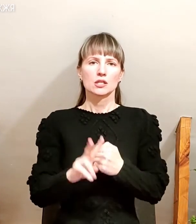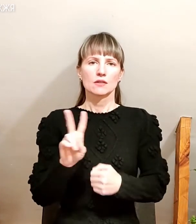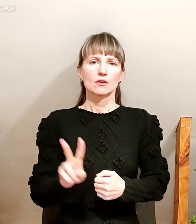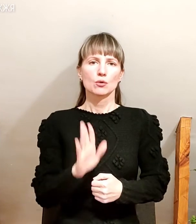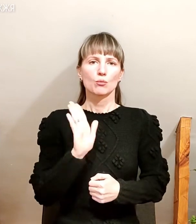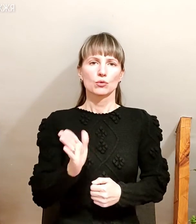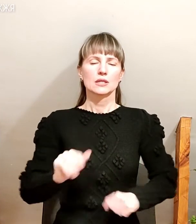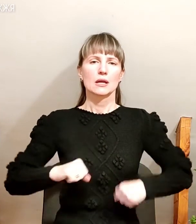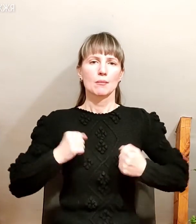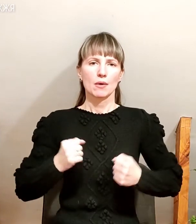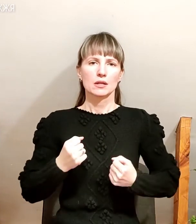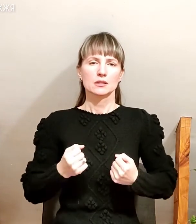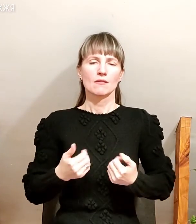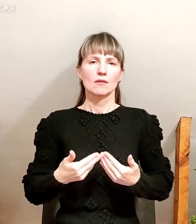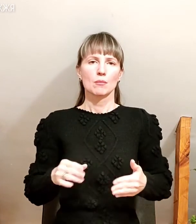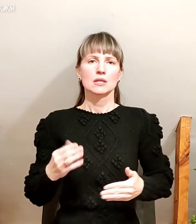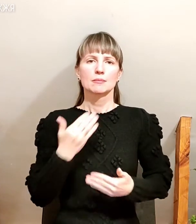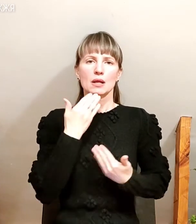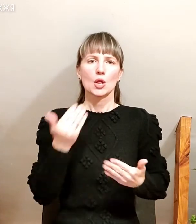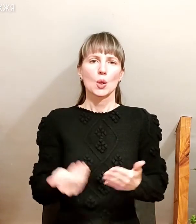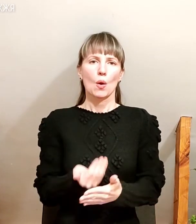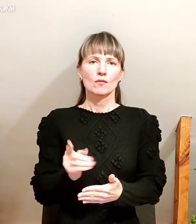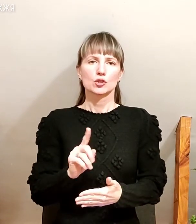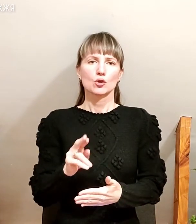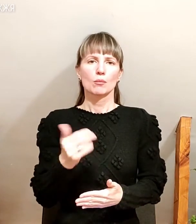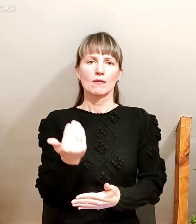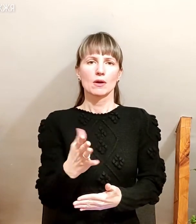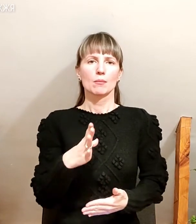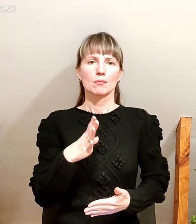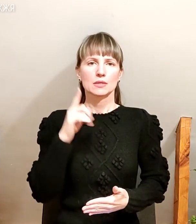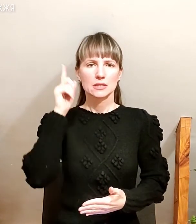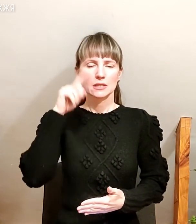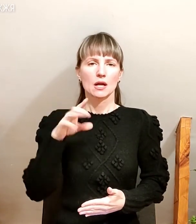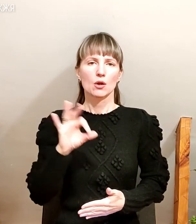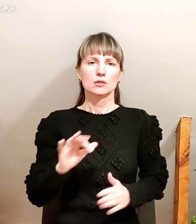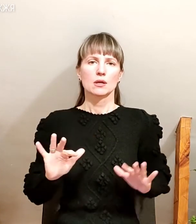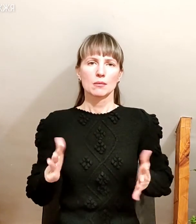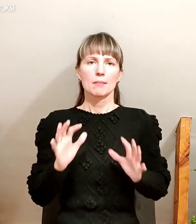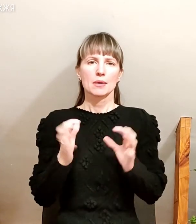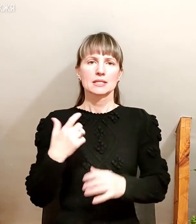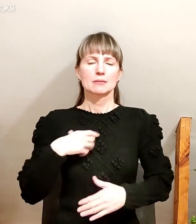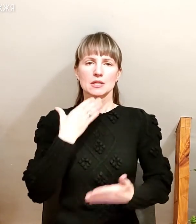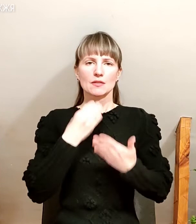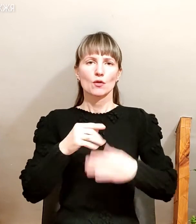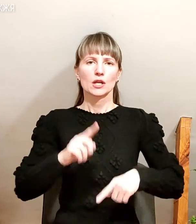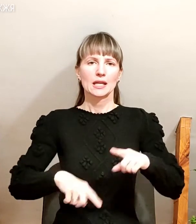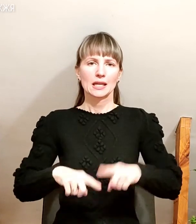намагатися для вас виходити з останніми новинами, аби ви були в курсі подій. Бережіть себе та своїх рідних і віримо.